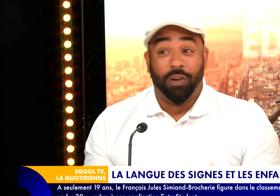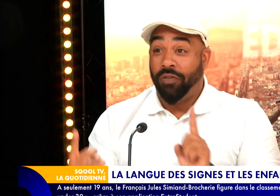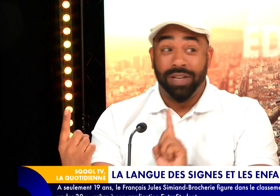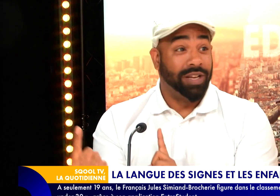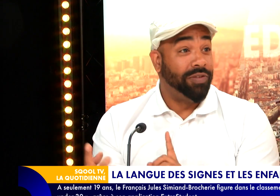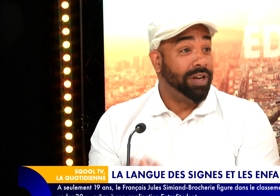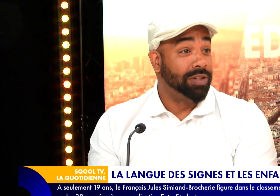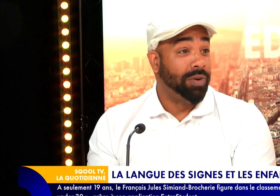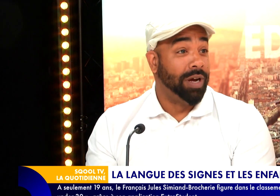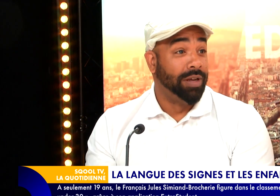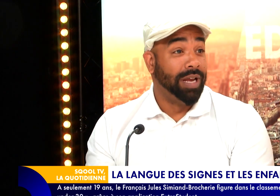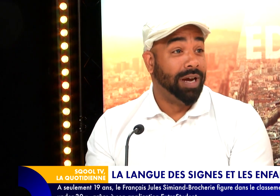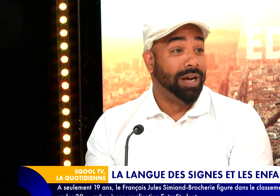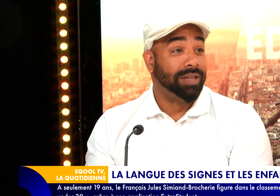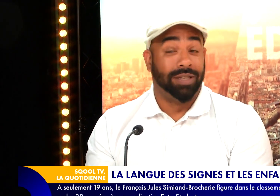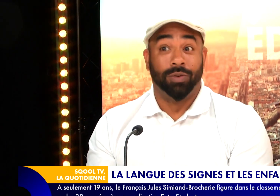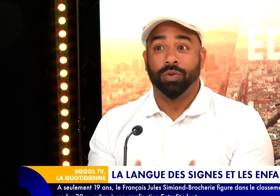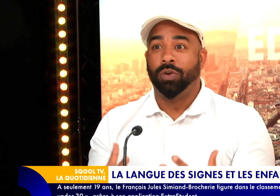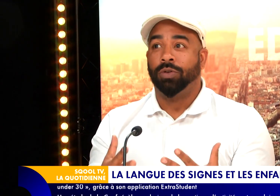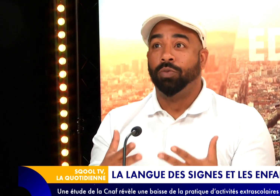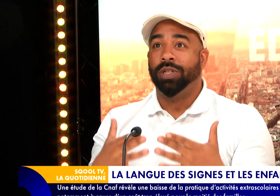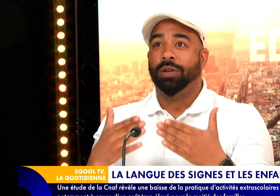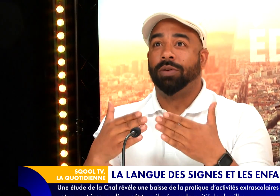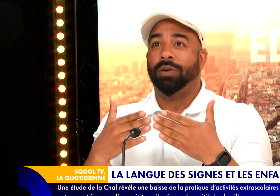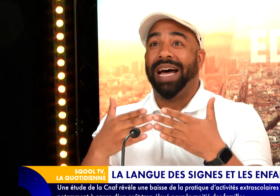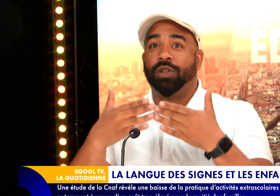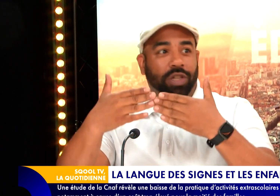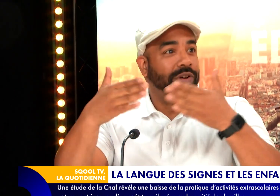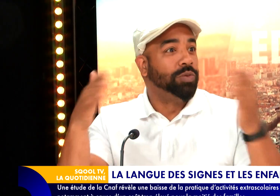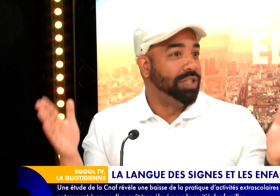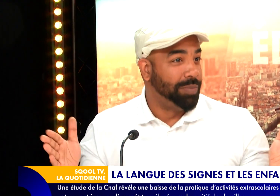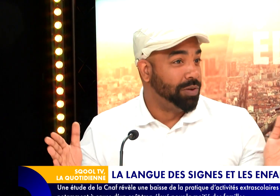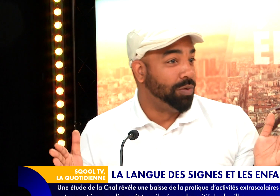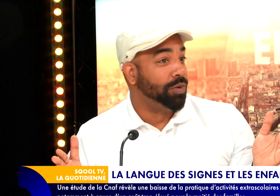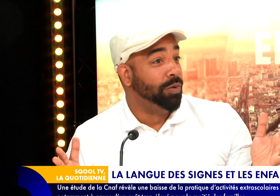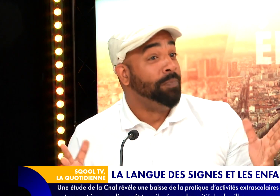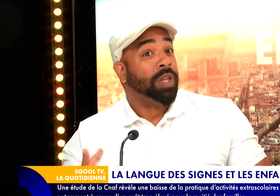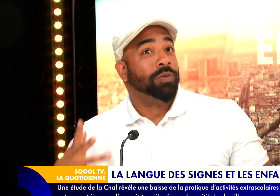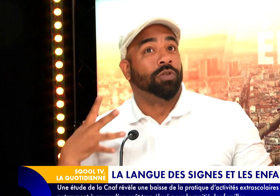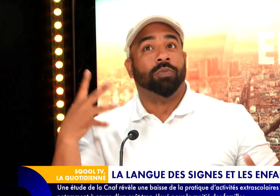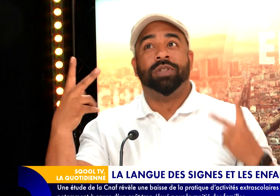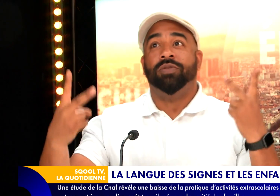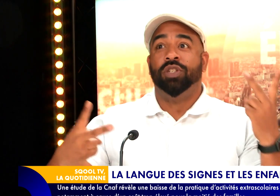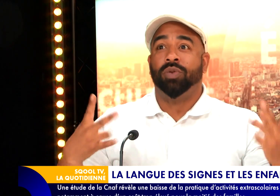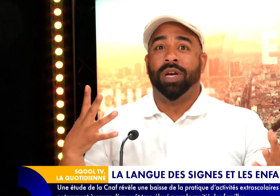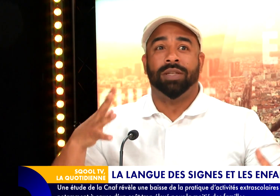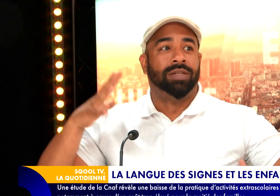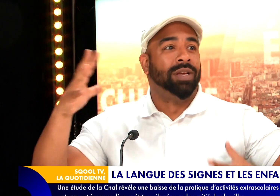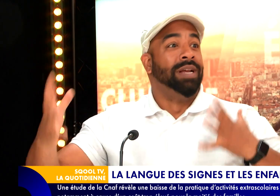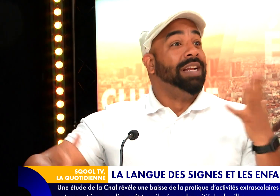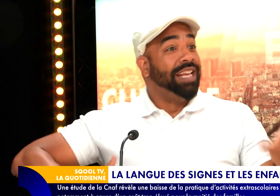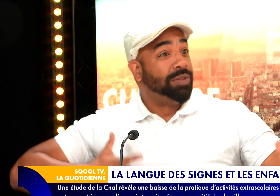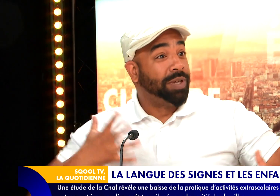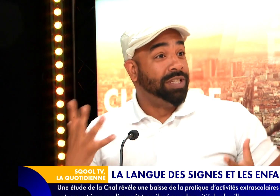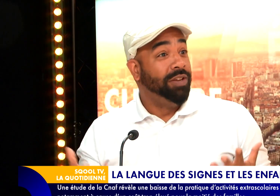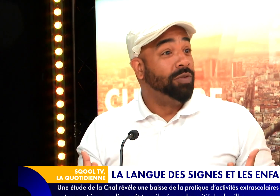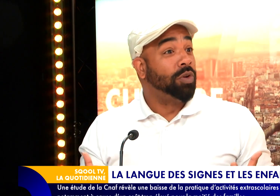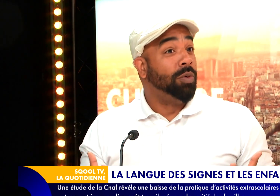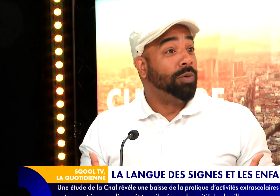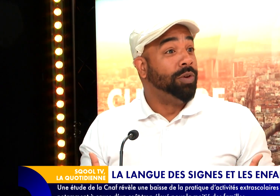en face à face, quoi. On est obligé d'être attentif à tout ce qui se passe autour de nous, parce que comme c'est visuel, c'est expressif, donc à un moment